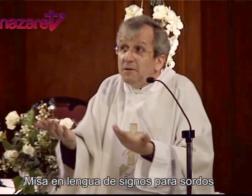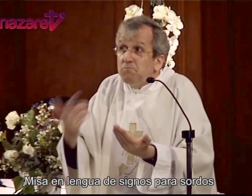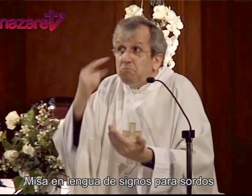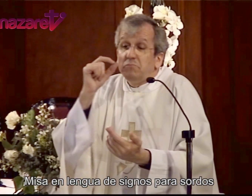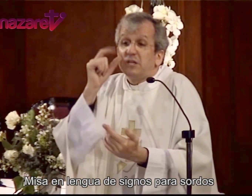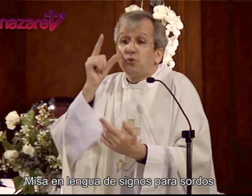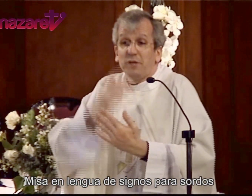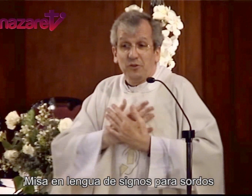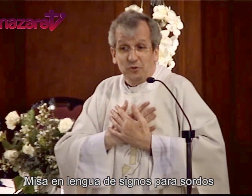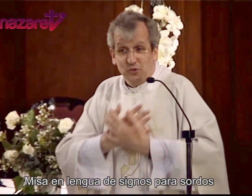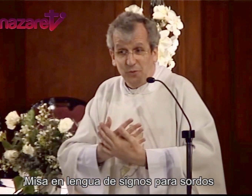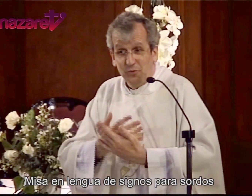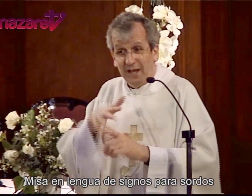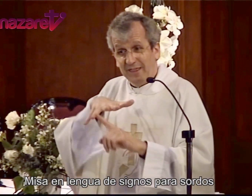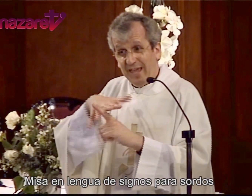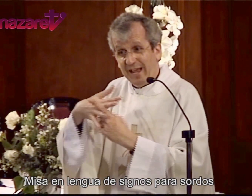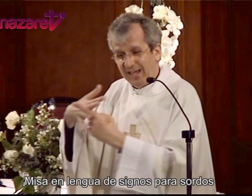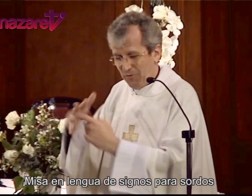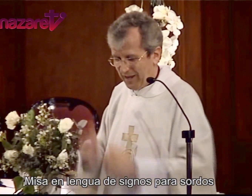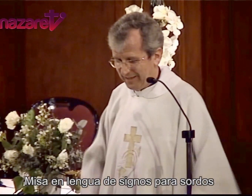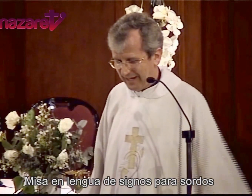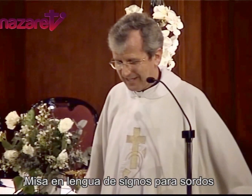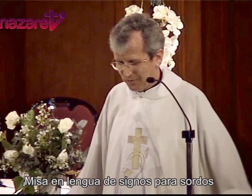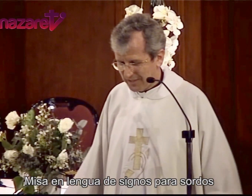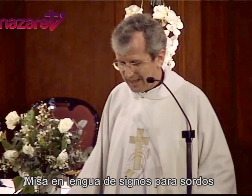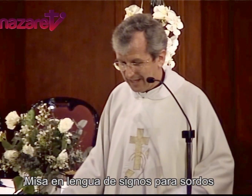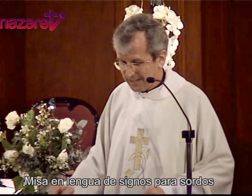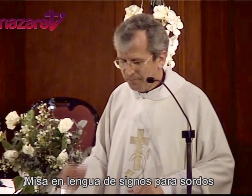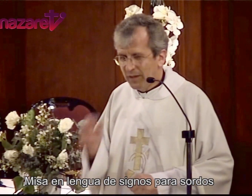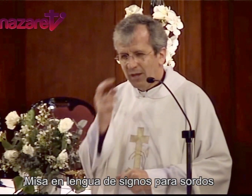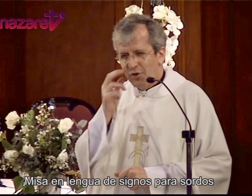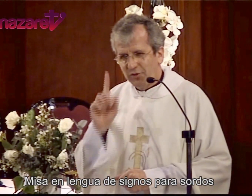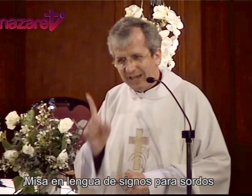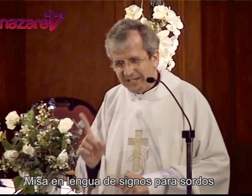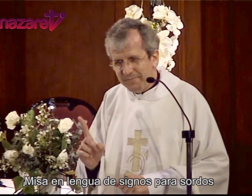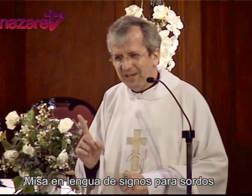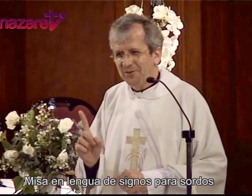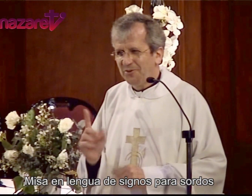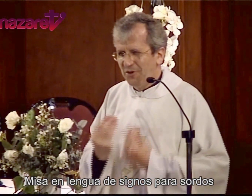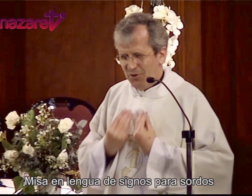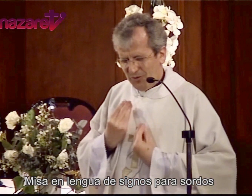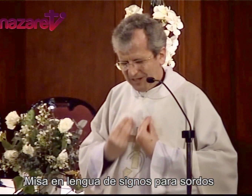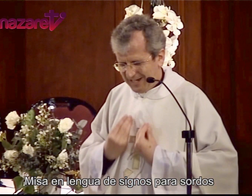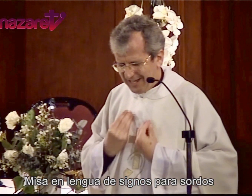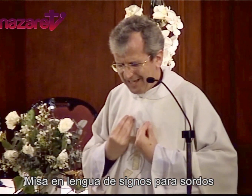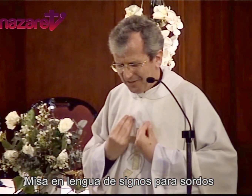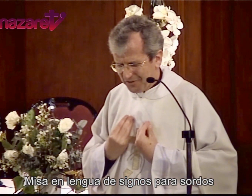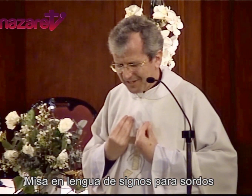Descubriendo Su voluntad En cada una De las circunstancias No tengáis miedo No estéis inquietos